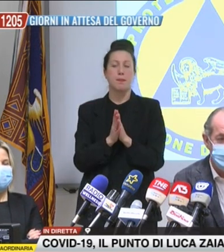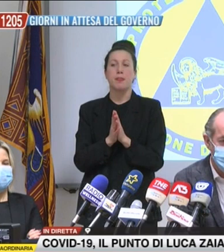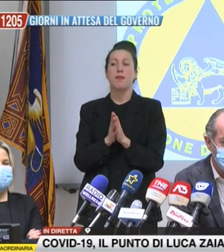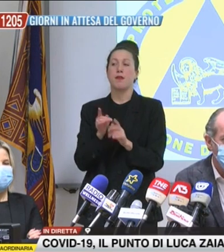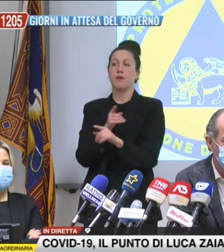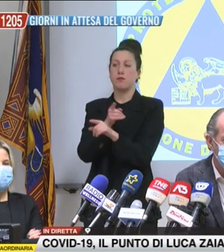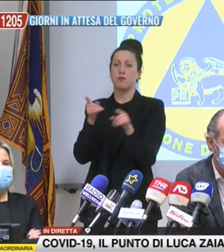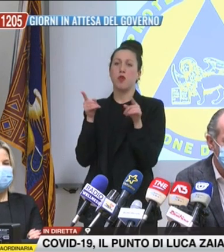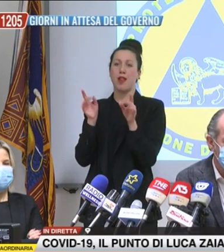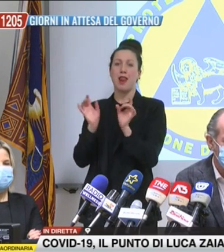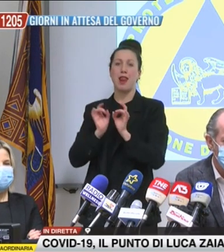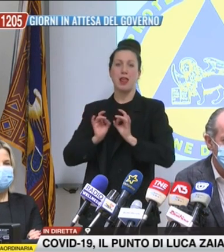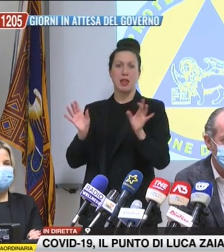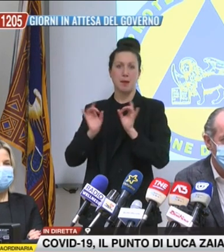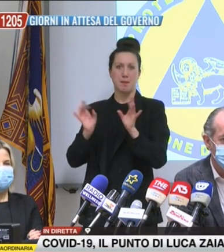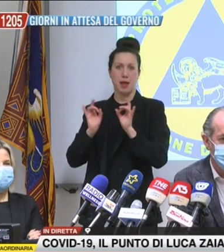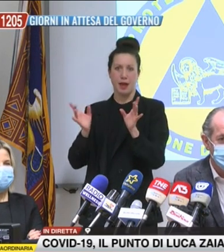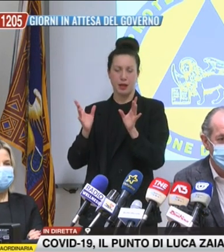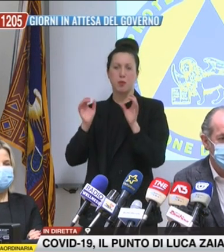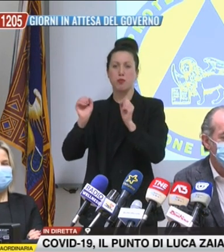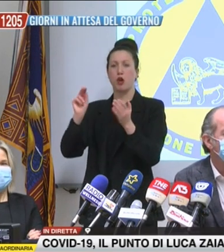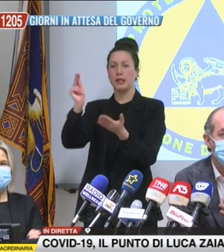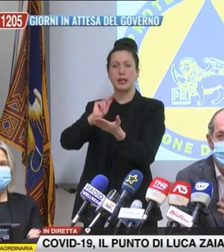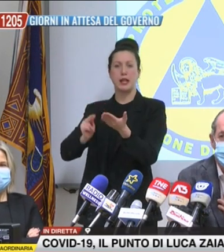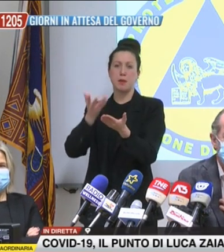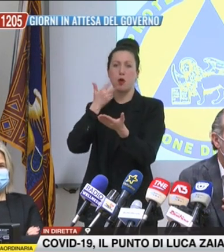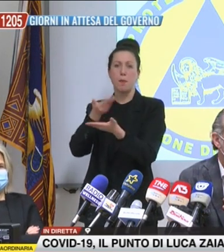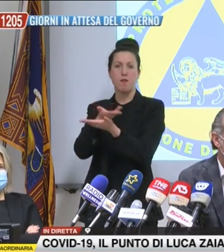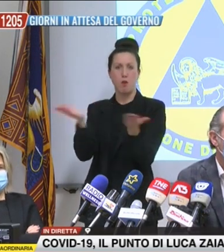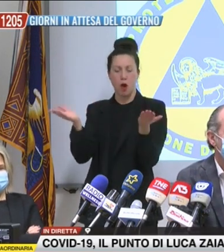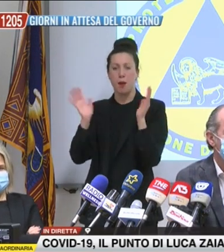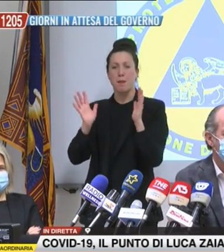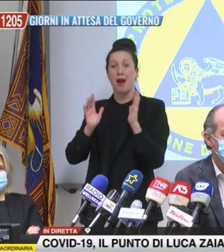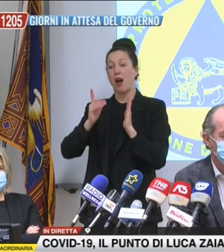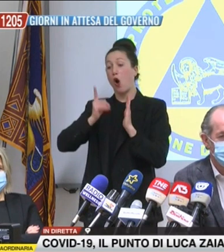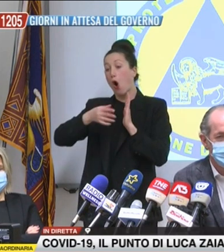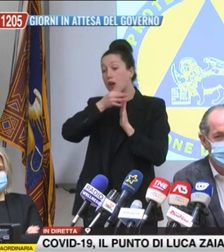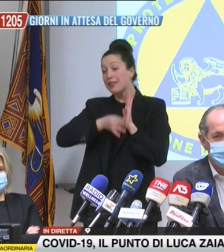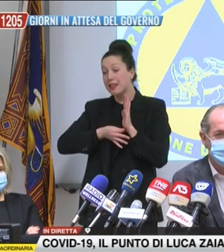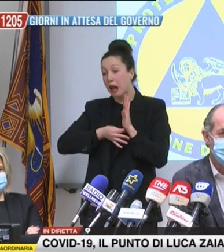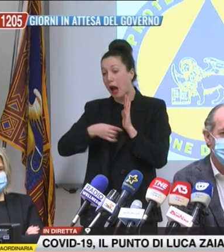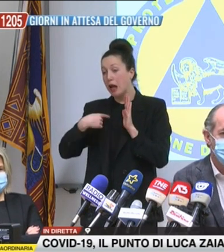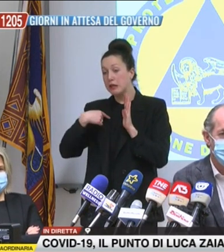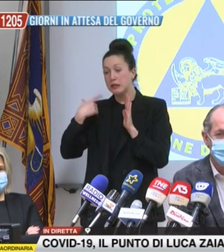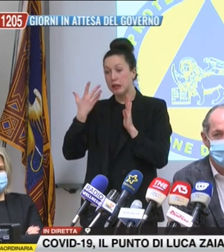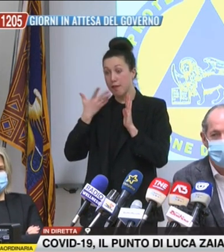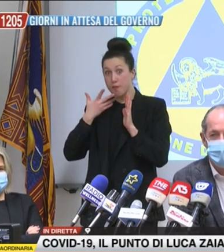parole, ma non ho oggi in mente un'ordinanza. Non ho in mente un testo, però se no ve lo direi. Ci stiamo lavorando,